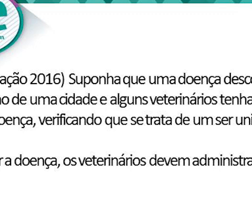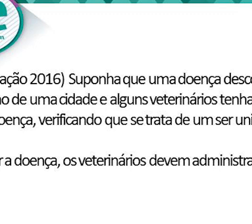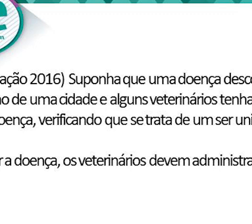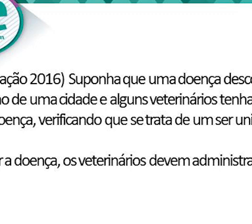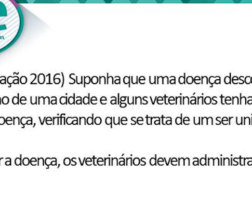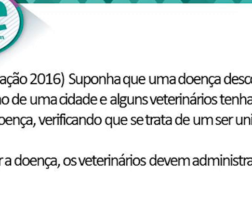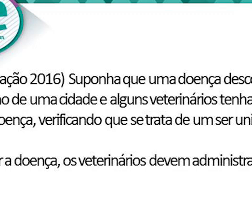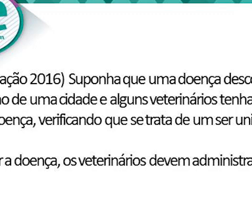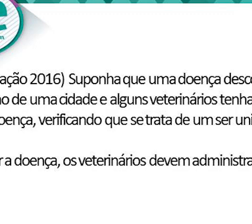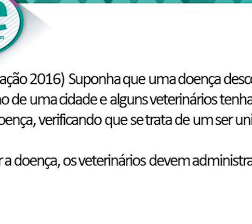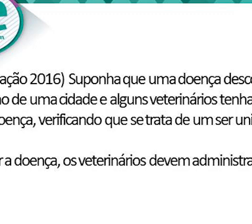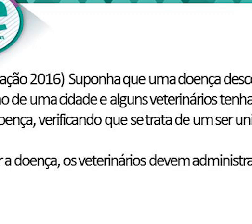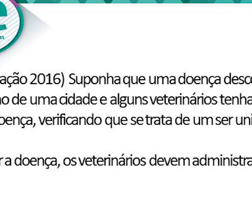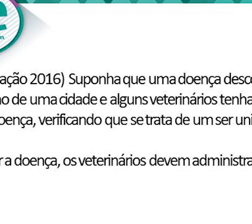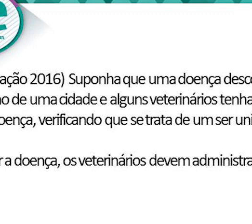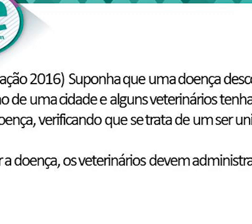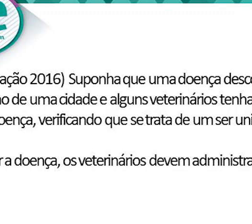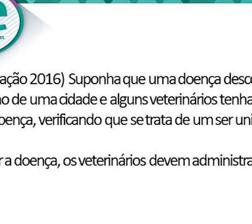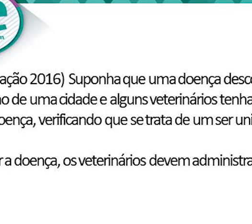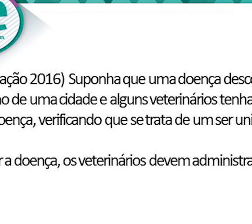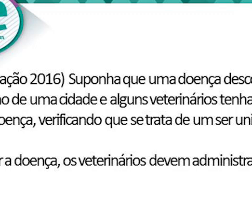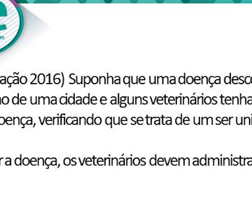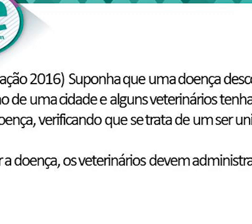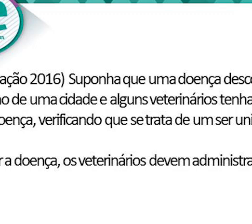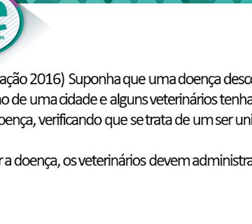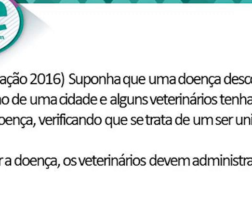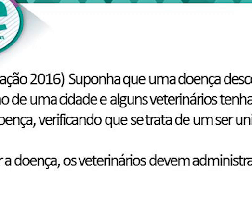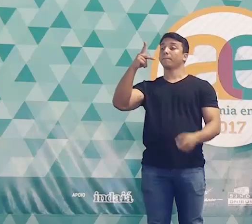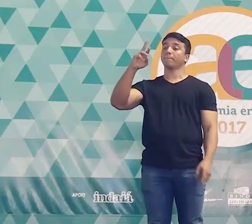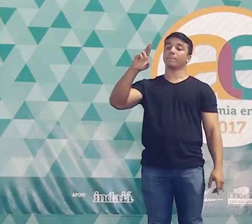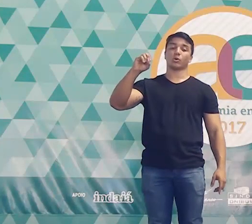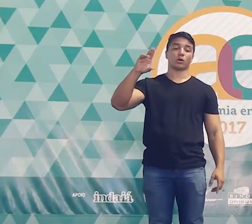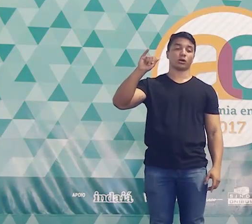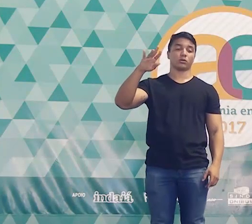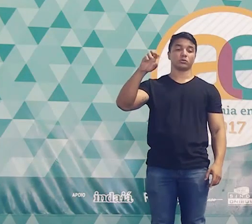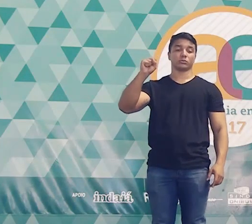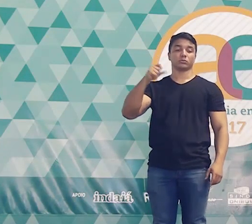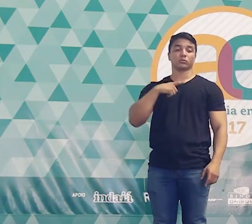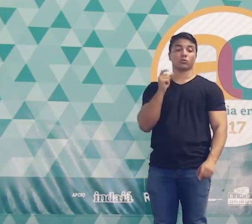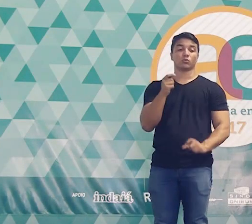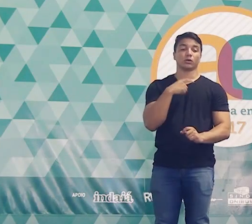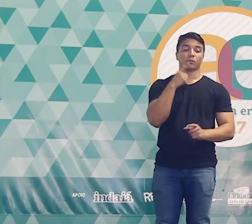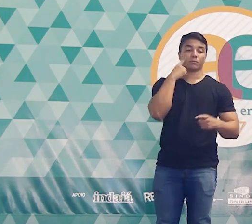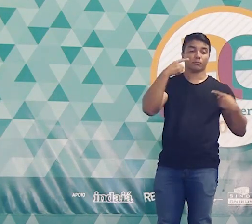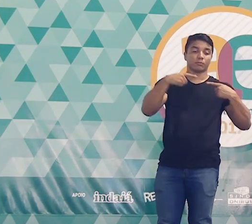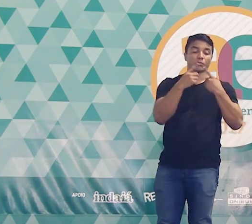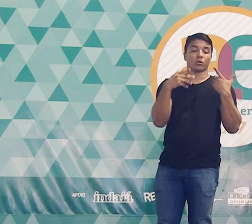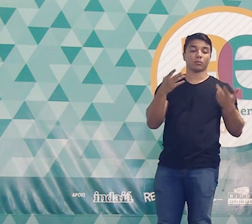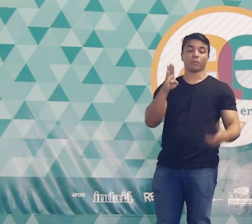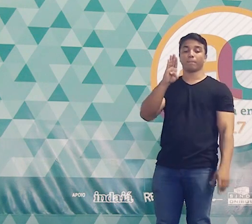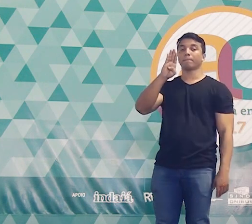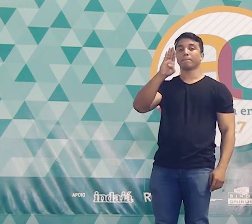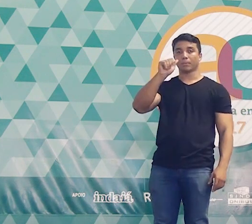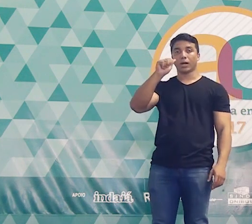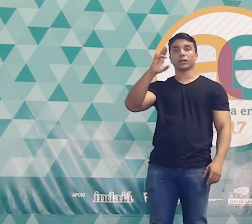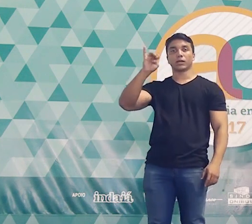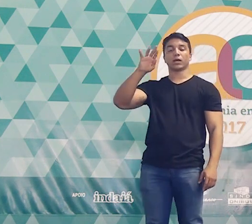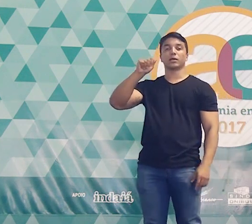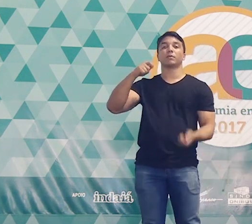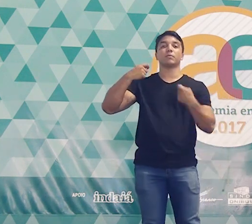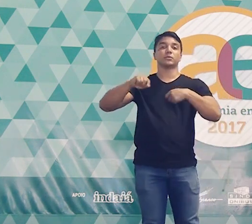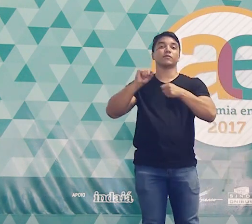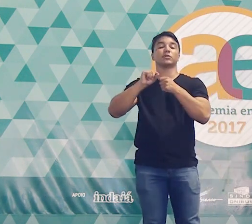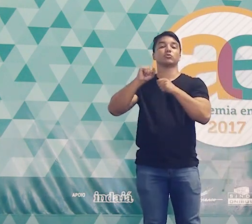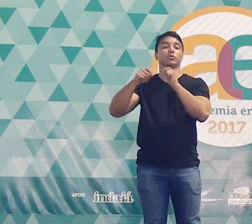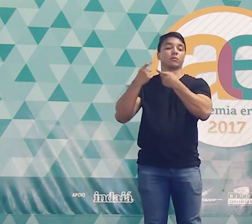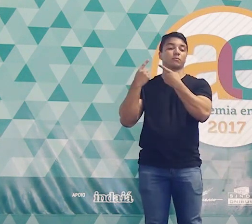ser unicelular e procarionte. Gente, quem é ser procarionte? Bactérias. O que é que a gente